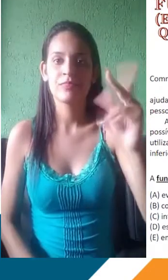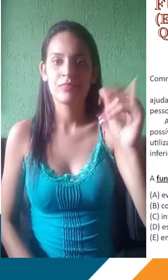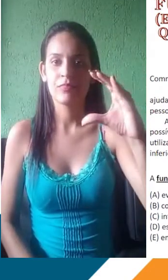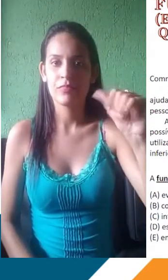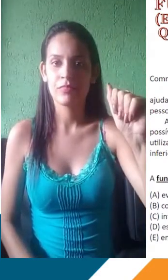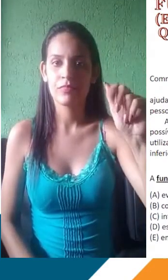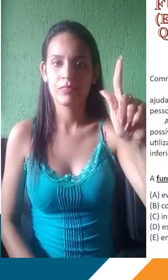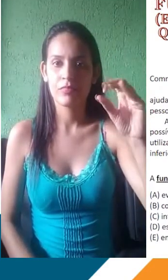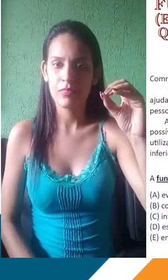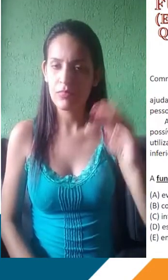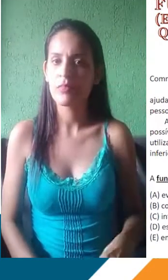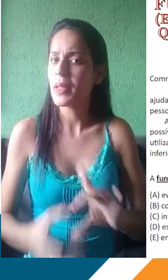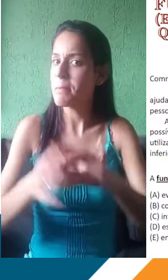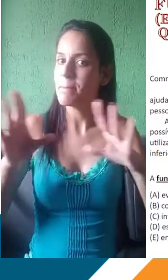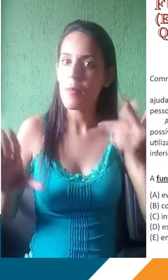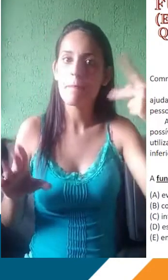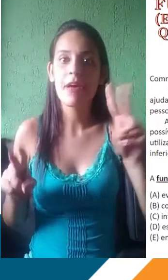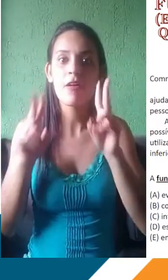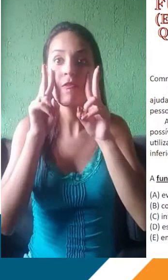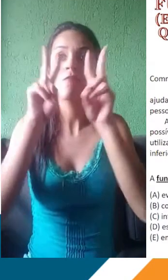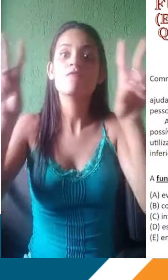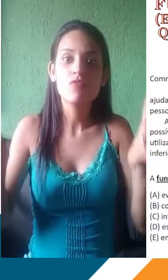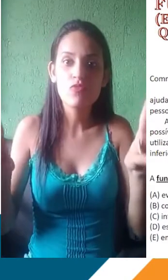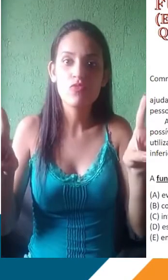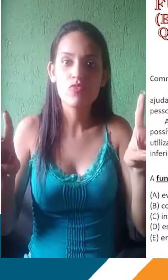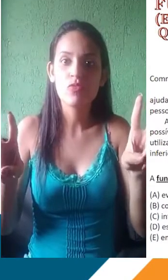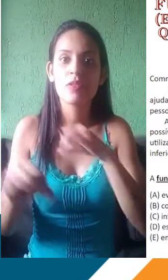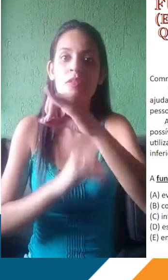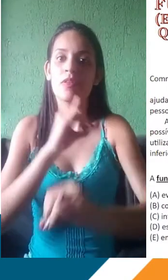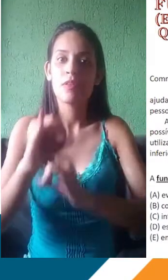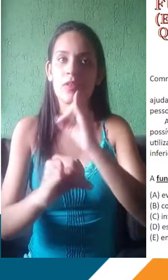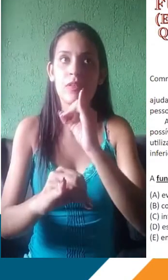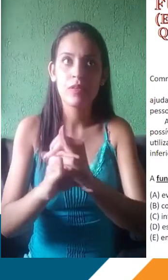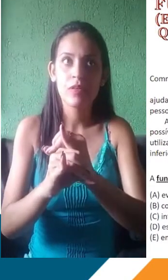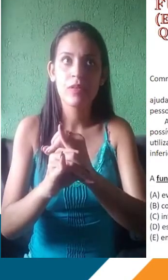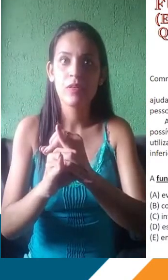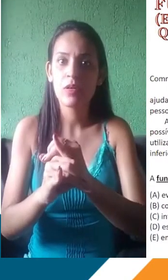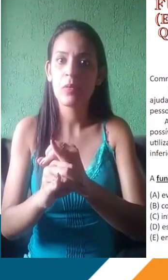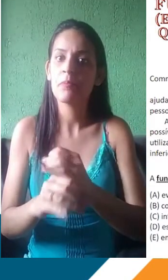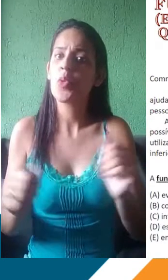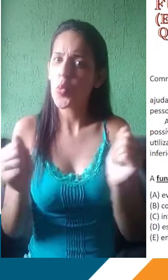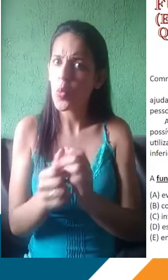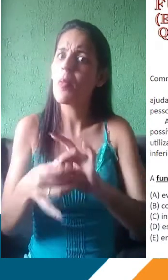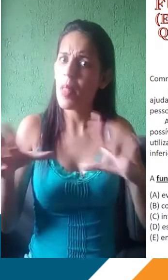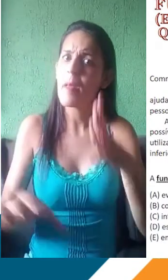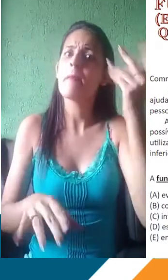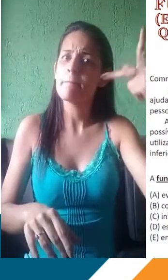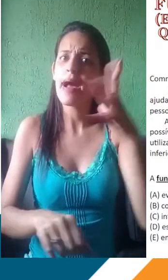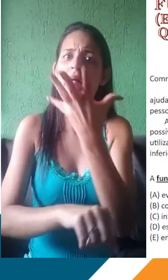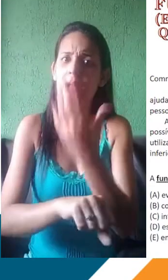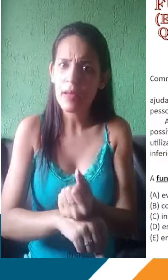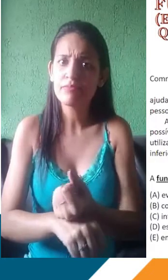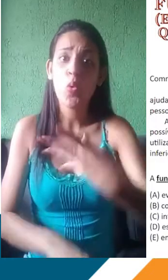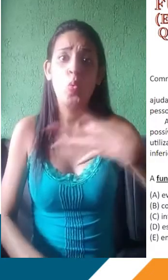para visualização online, compartilhamento ou download, sob licença Creative Commons, 44